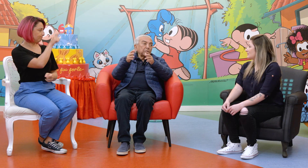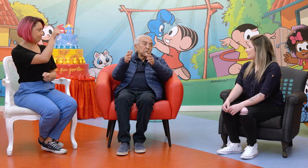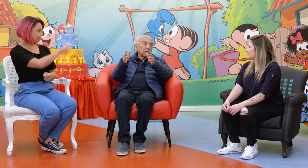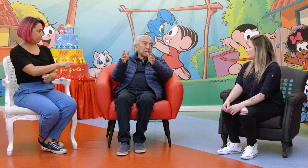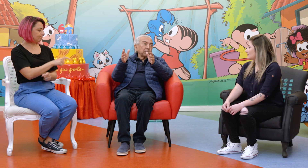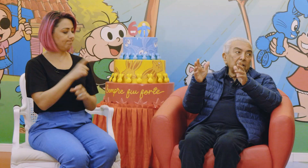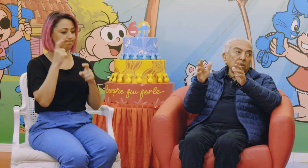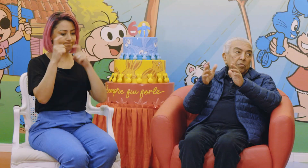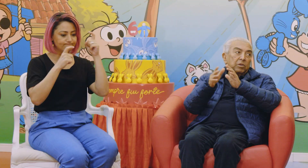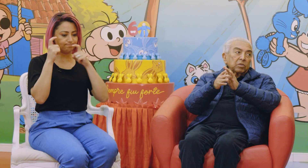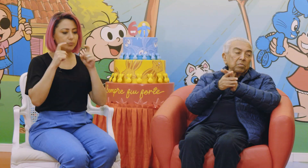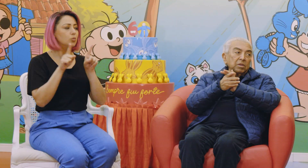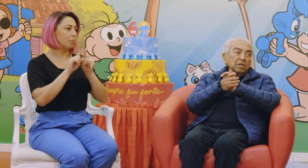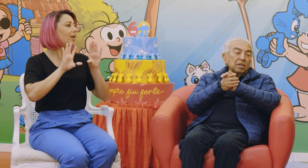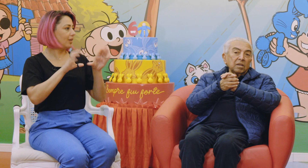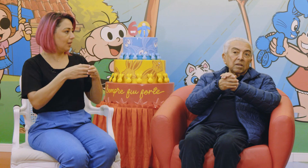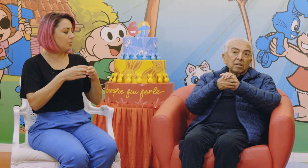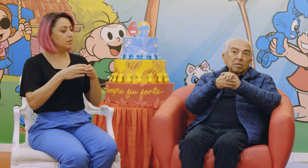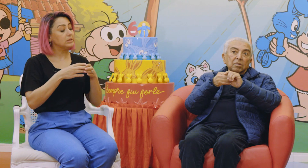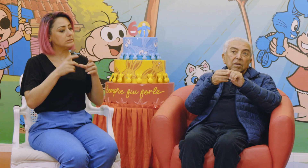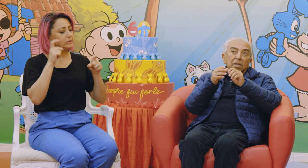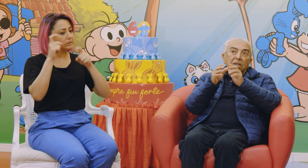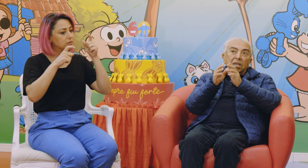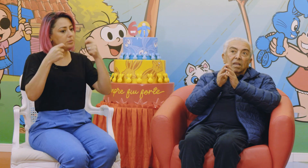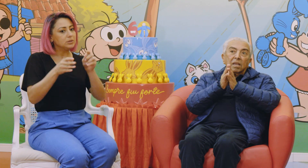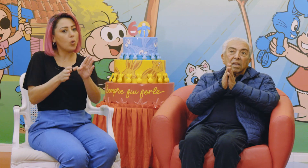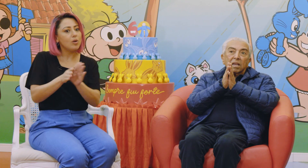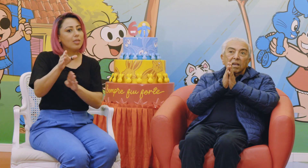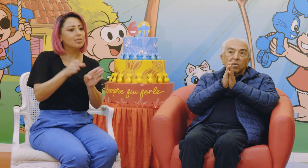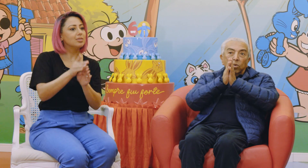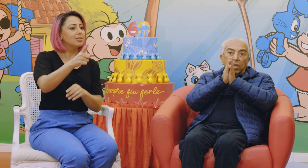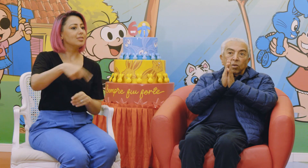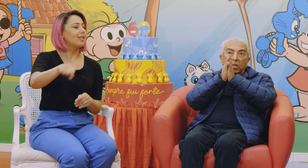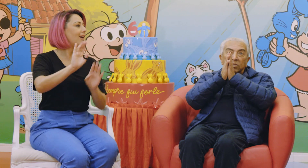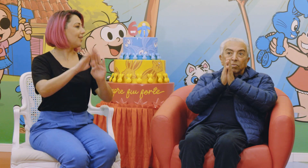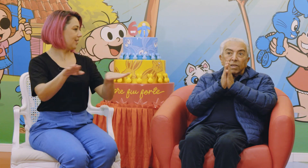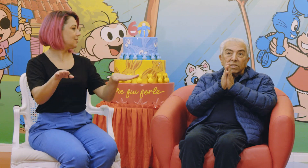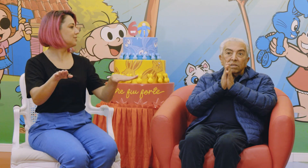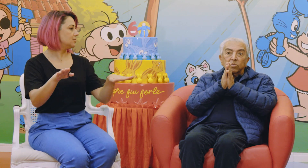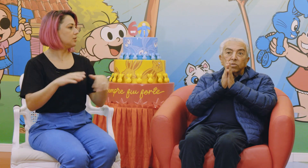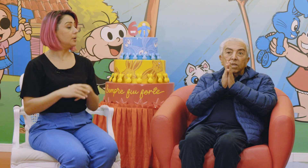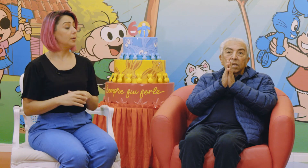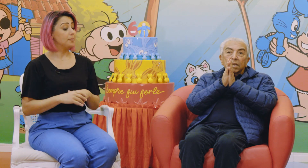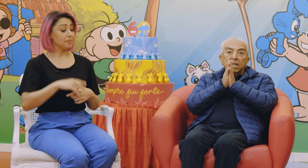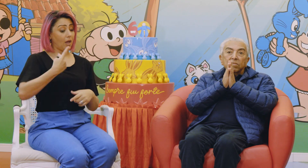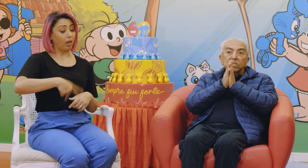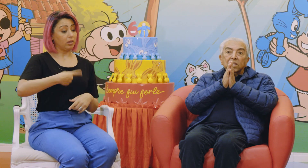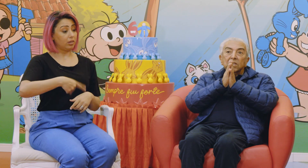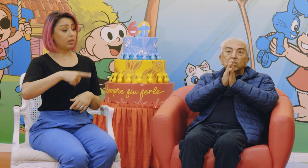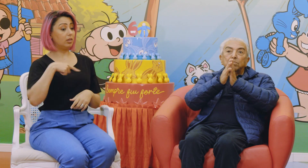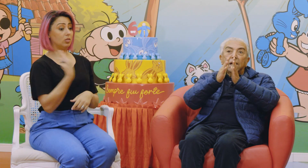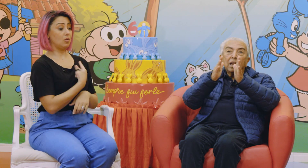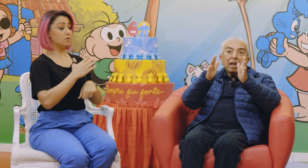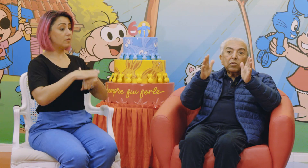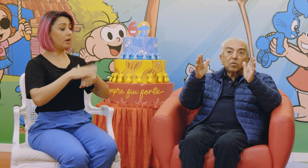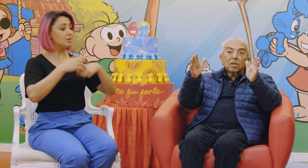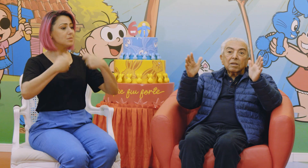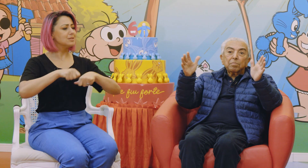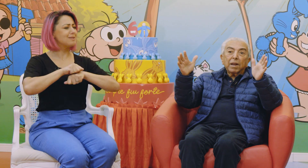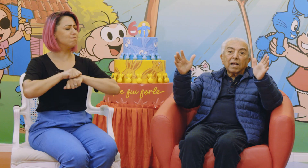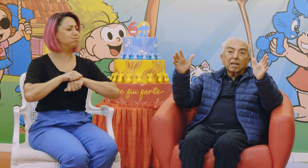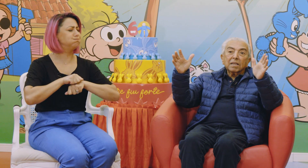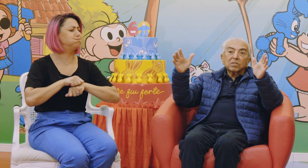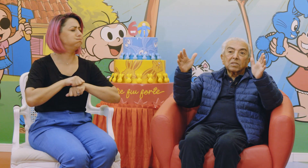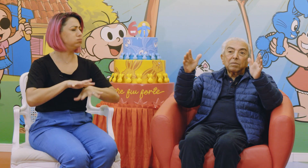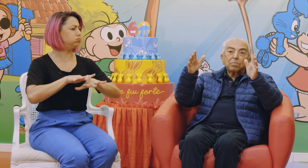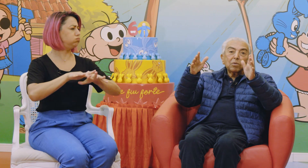e do pessoal que trabalha comigo também, de que o que nós fazemos deve ser espalhado